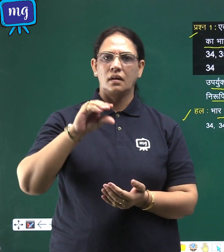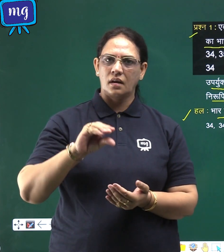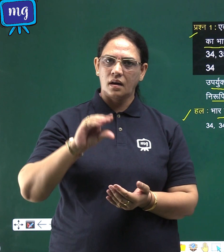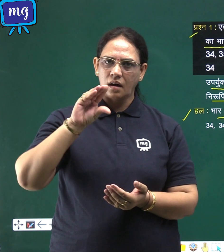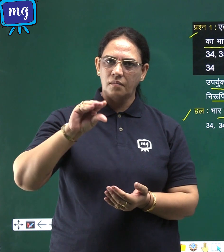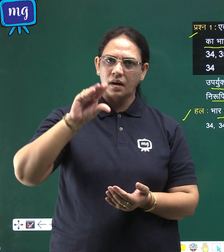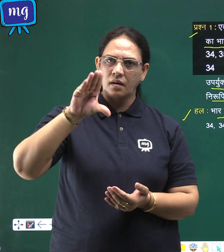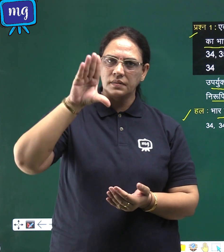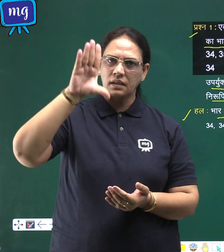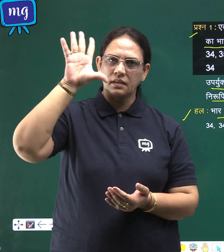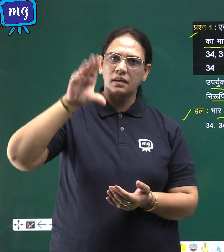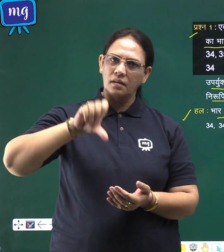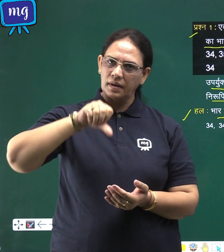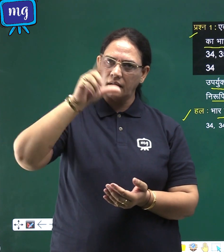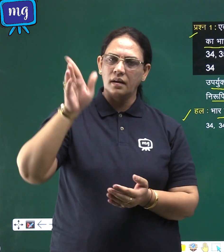हैं